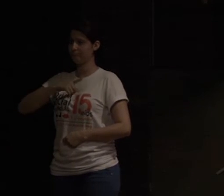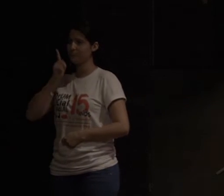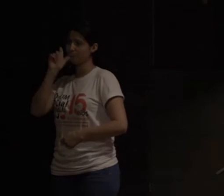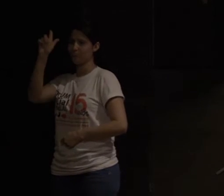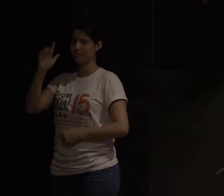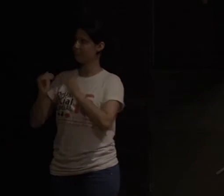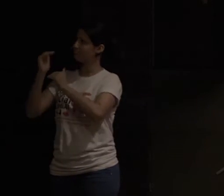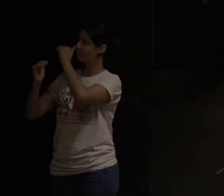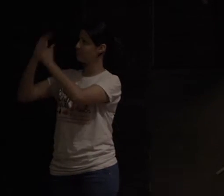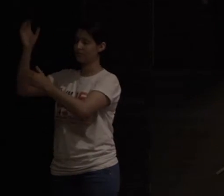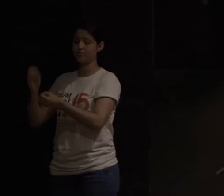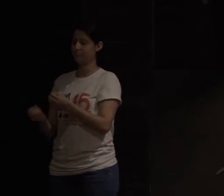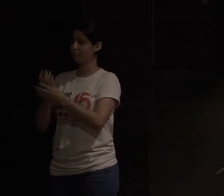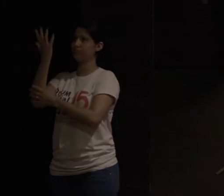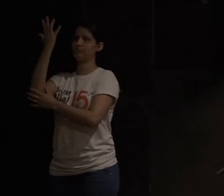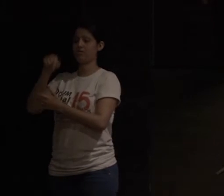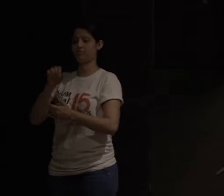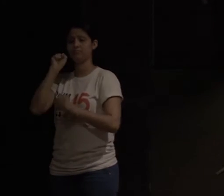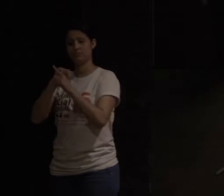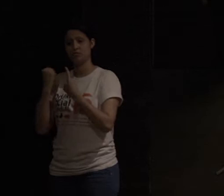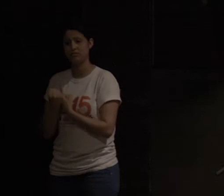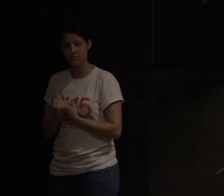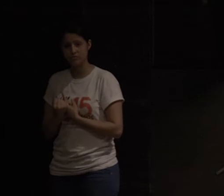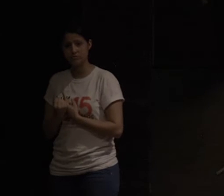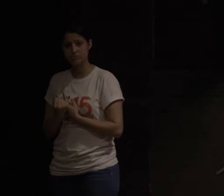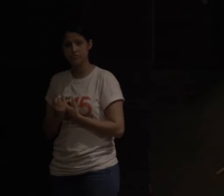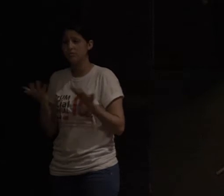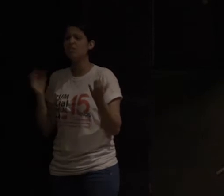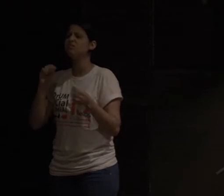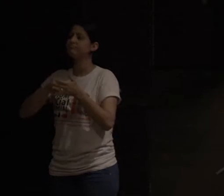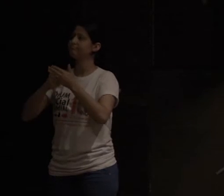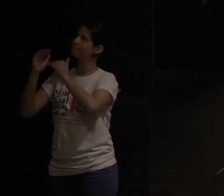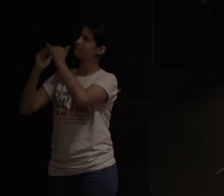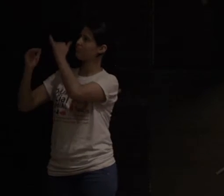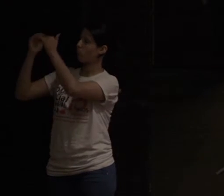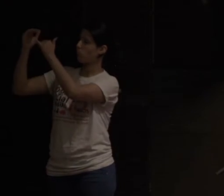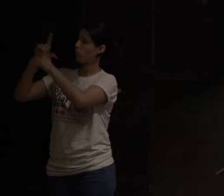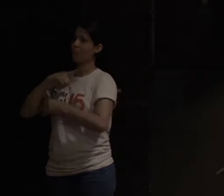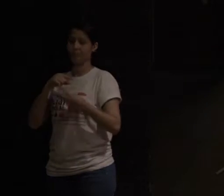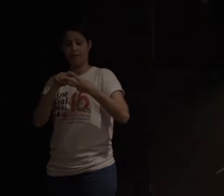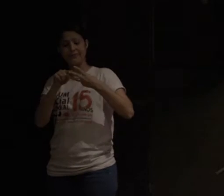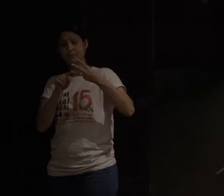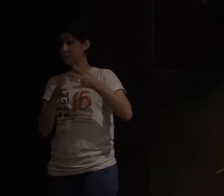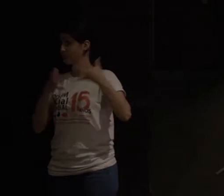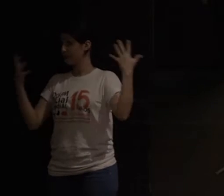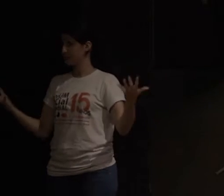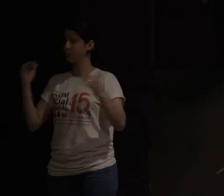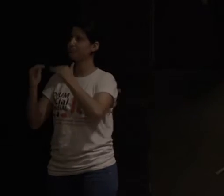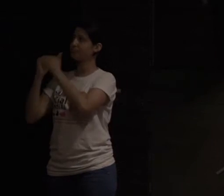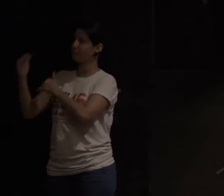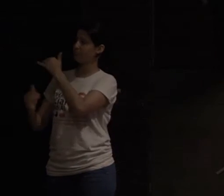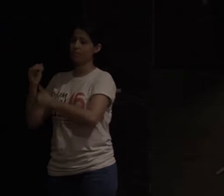aos processos de vitimação da nossa sociedade. E que processos são esses? São três grandes processos de